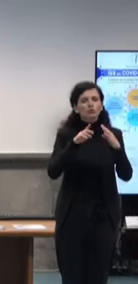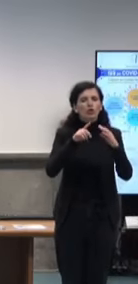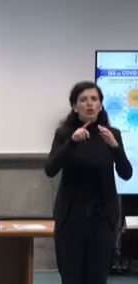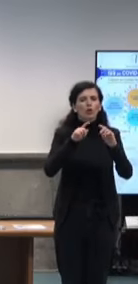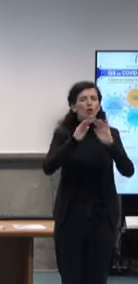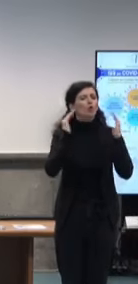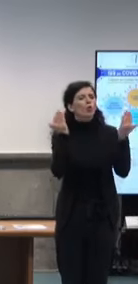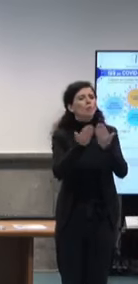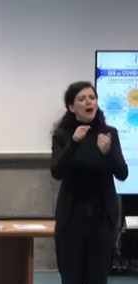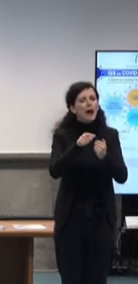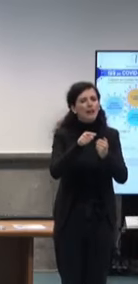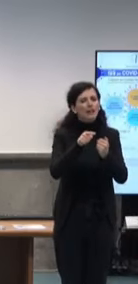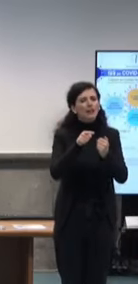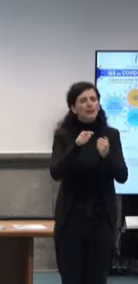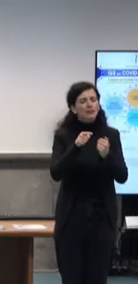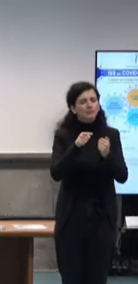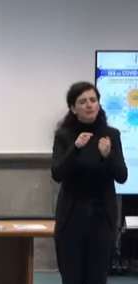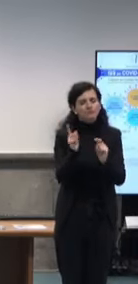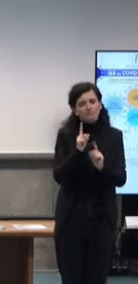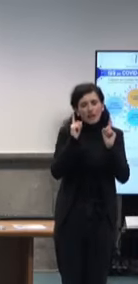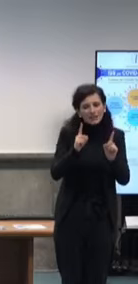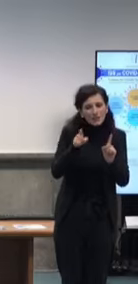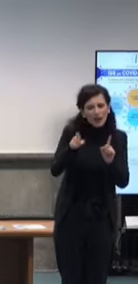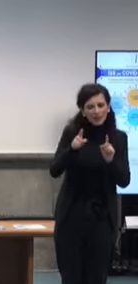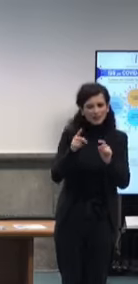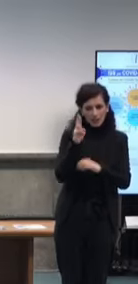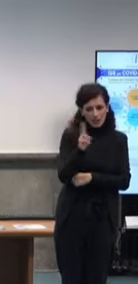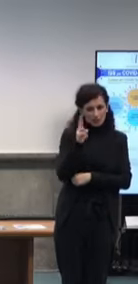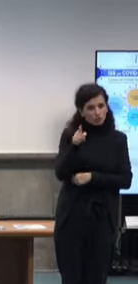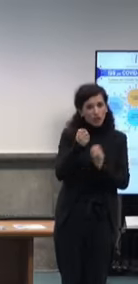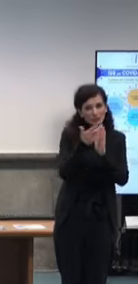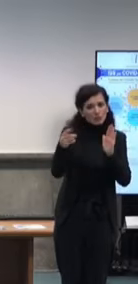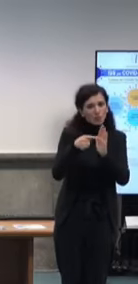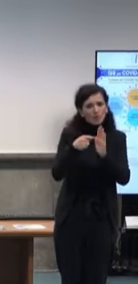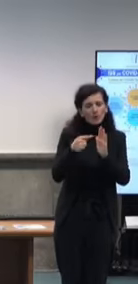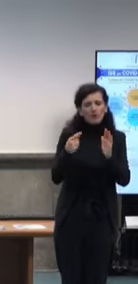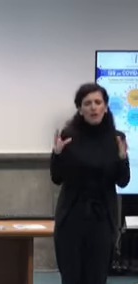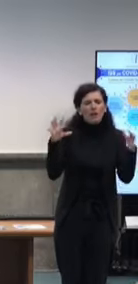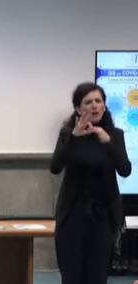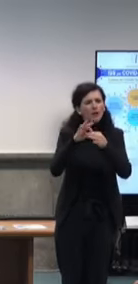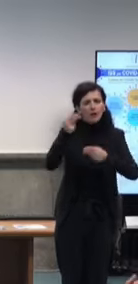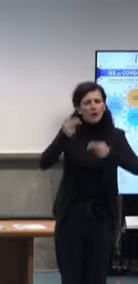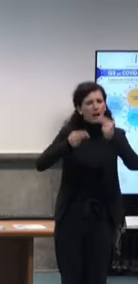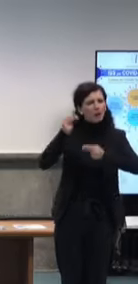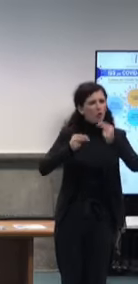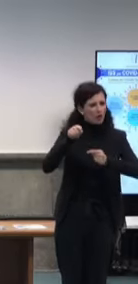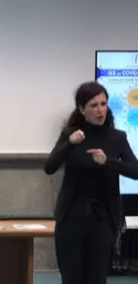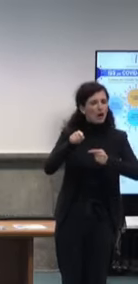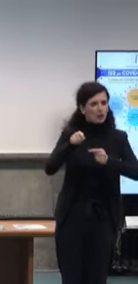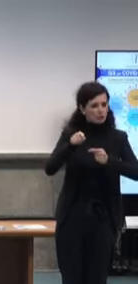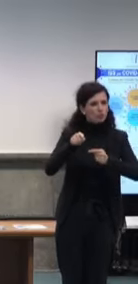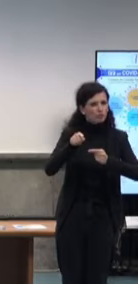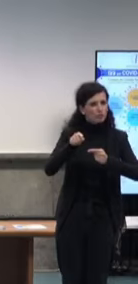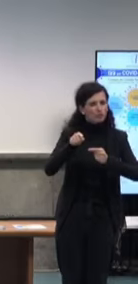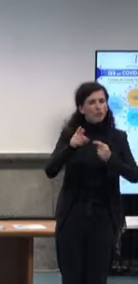tassi dell'età rita che variano a seconda dei denominatori per cui con mi riaggancio quanto detto prima uno studio